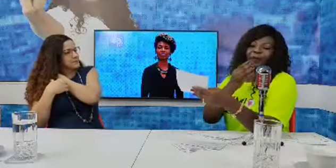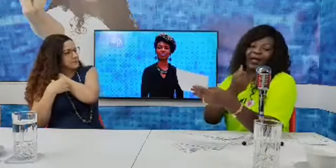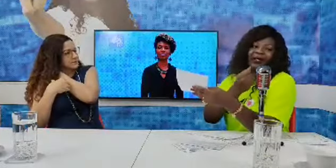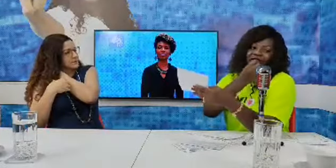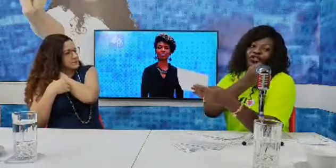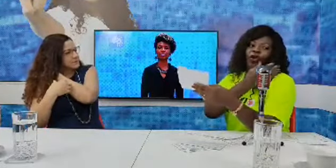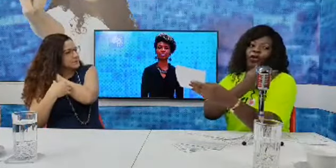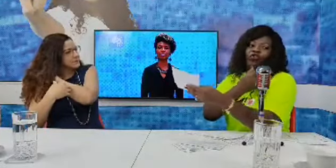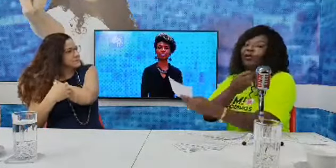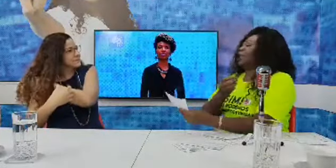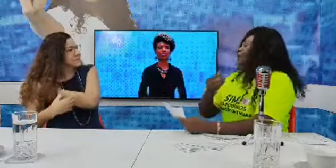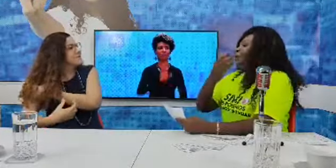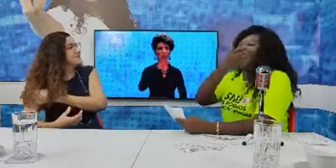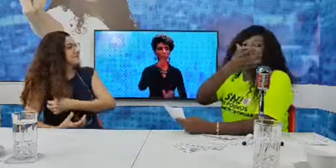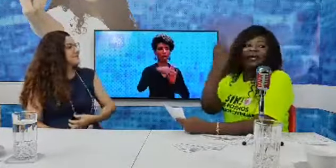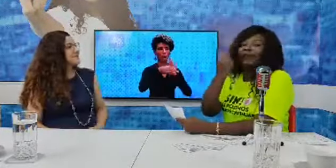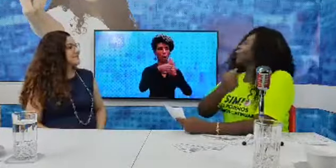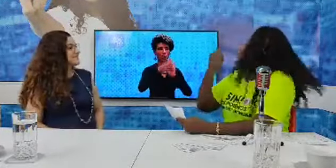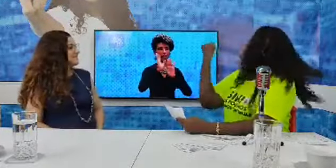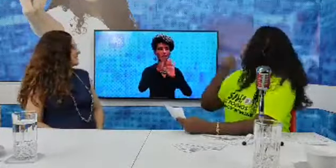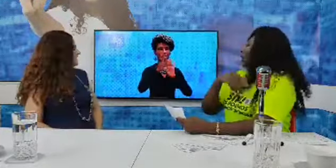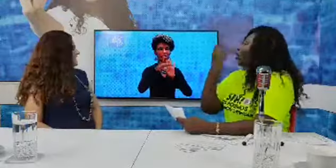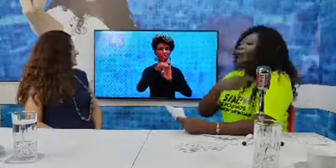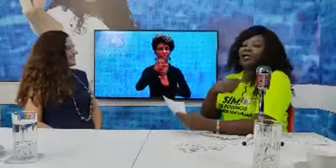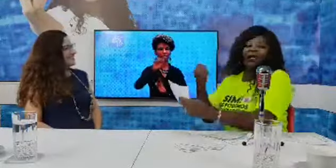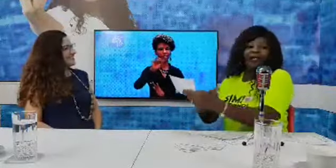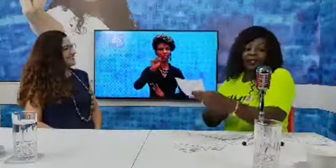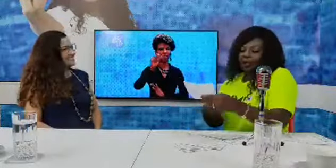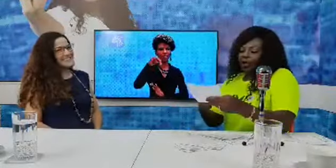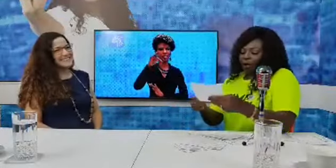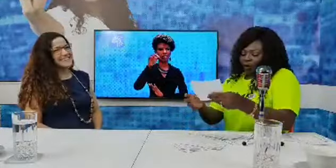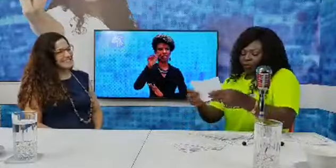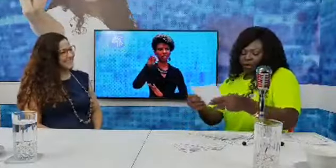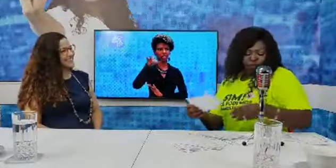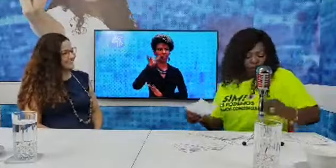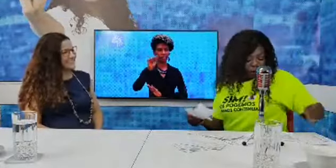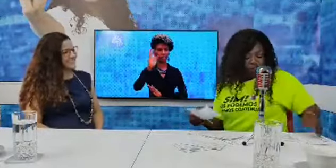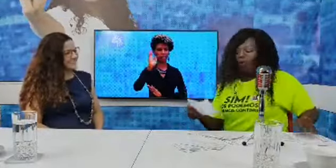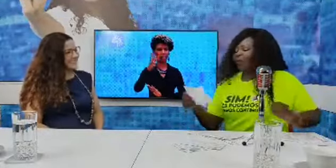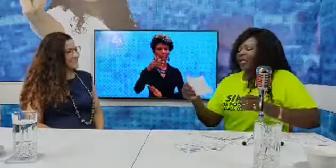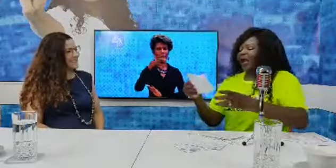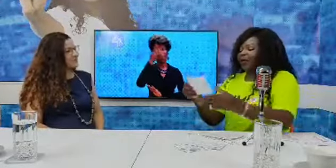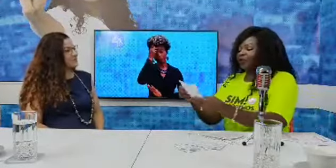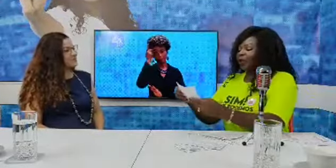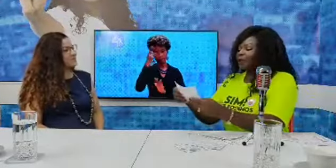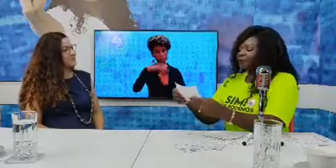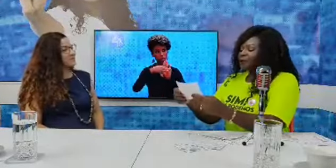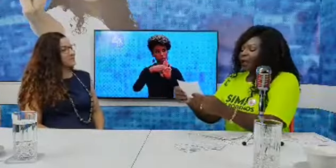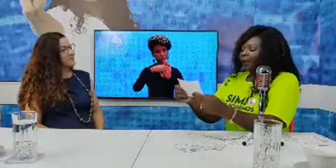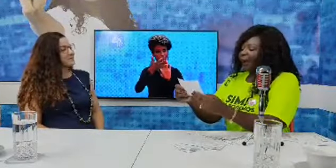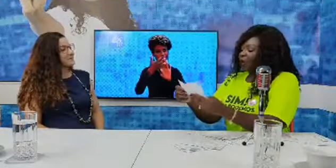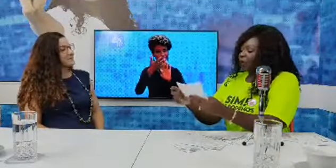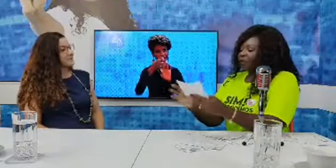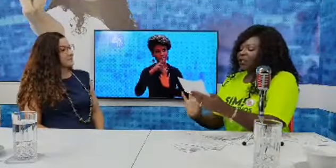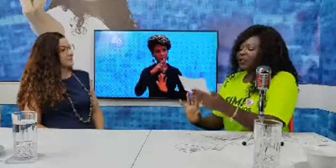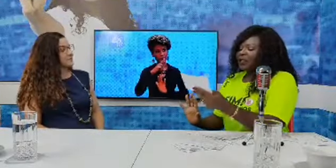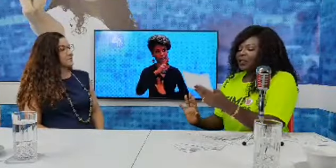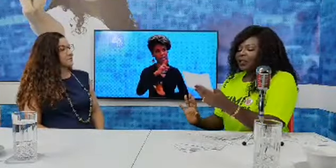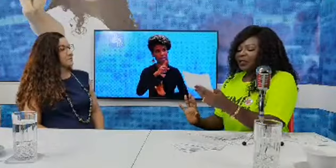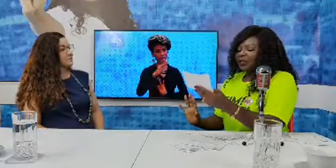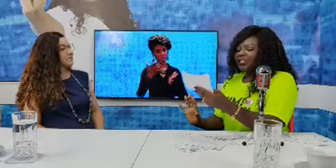Santana, peraí, gente, que eu leio os comentários. É porque ela está falando que o povo está cobrando ali muitos comentários.